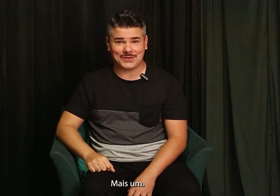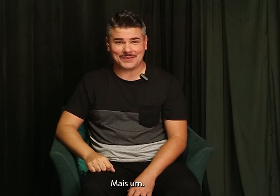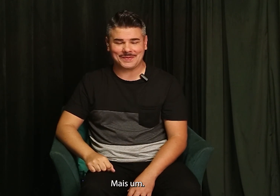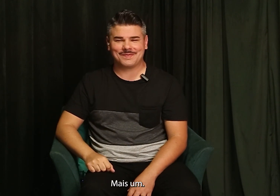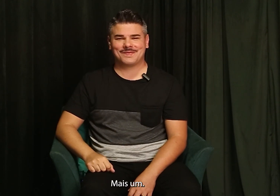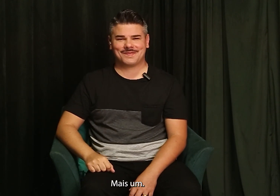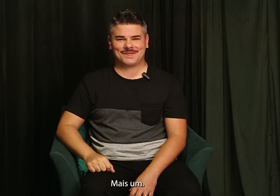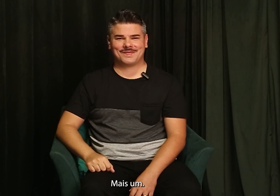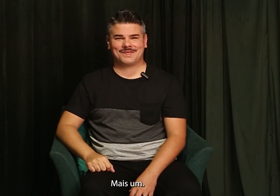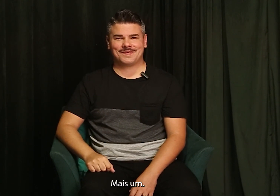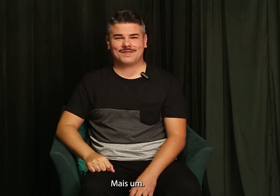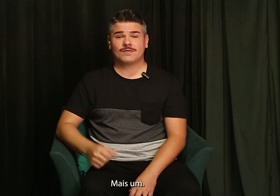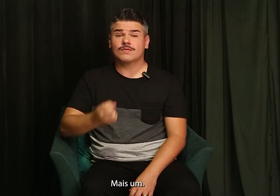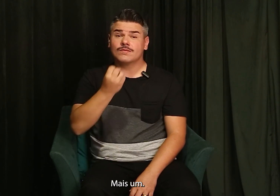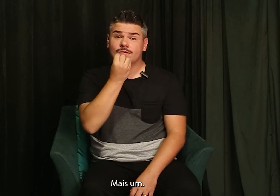Mais um.